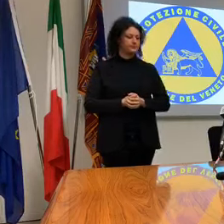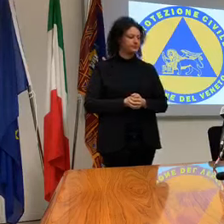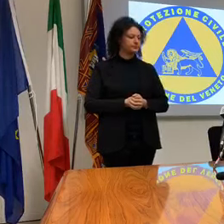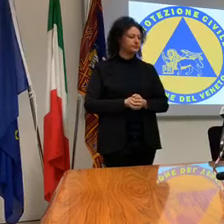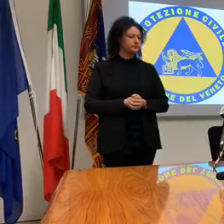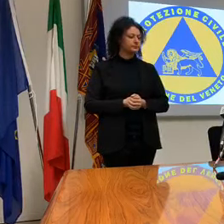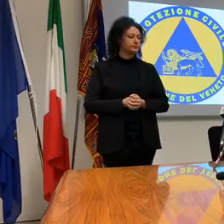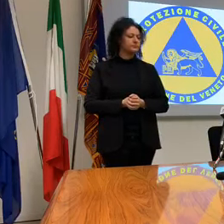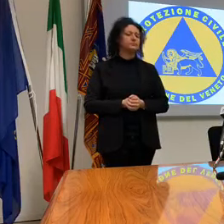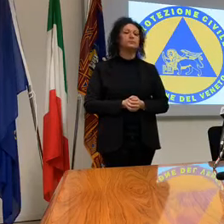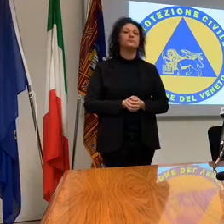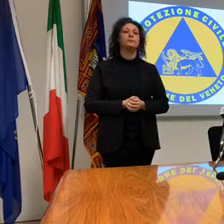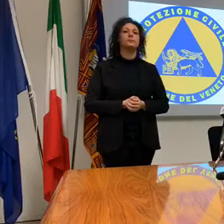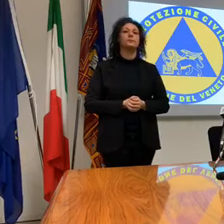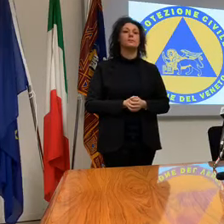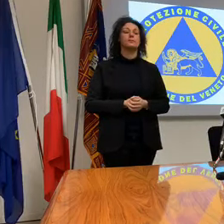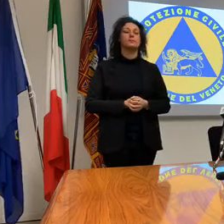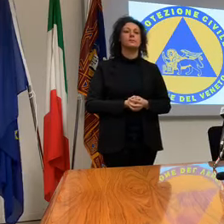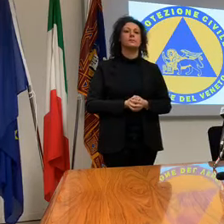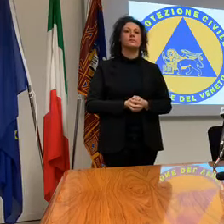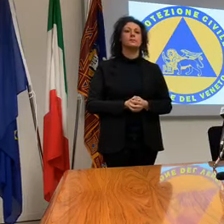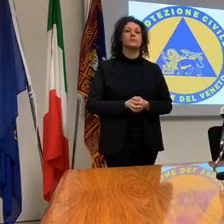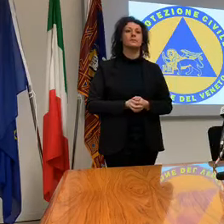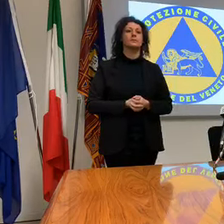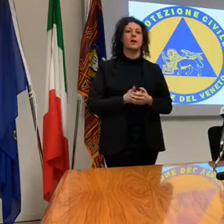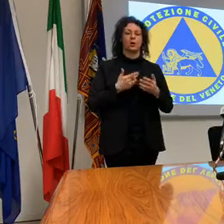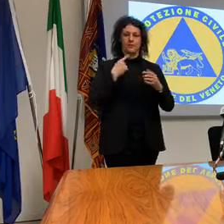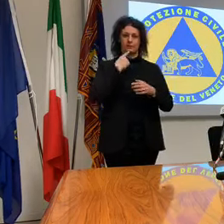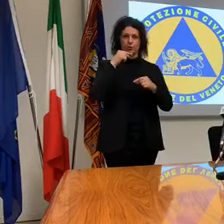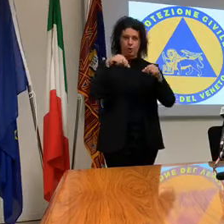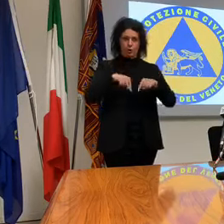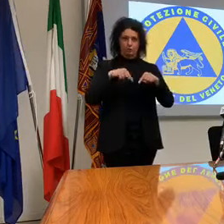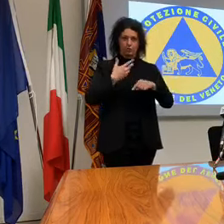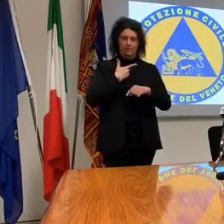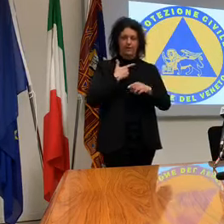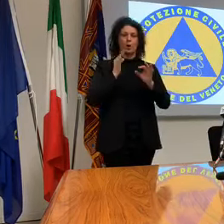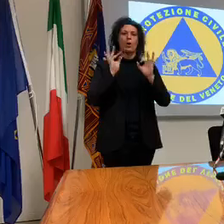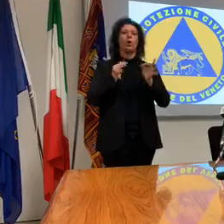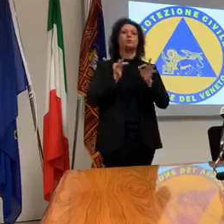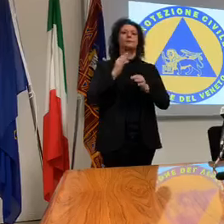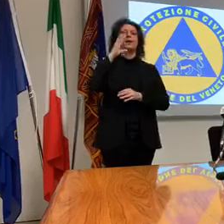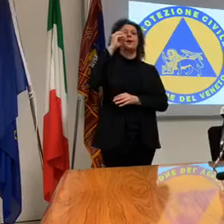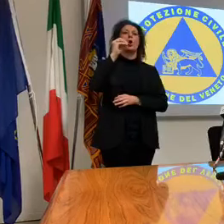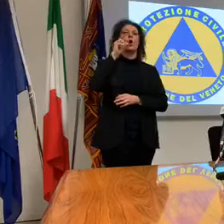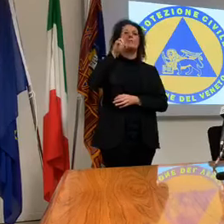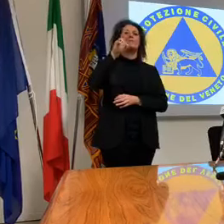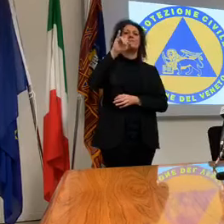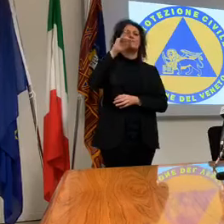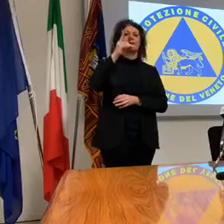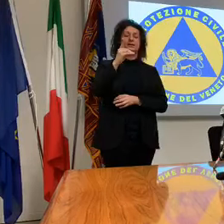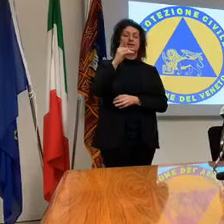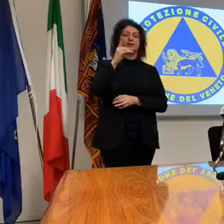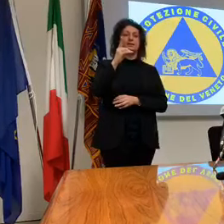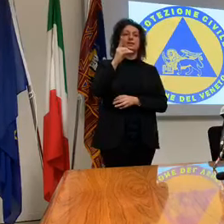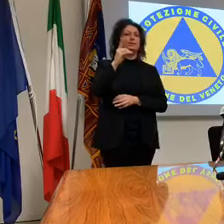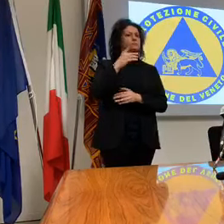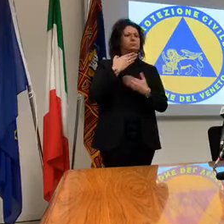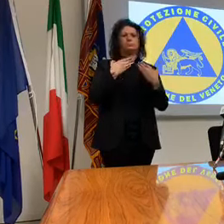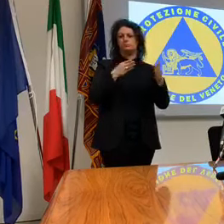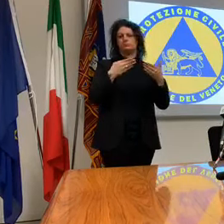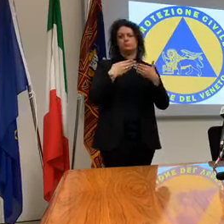piano strategico funziona. Ospedale Covid, sono stati attivati tutti, quindi sono stati attivati tutti gli ospedali uno per